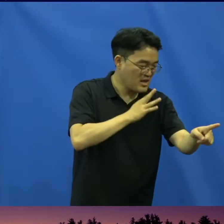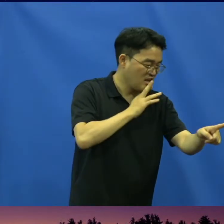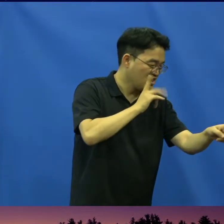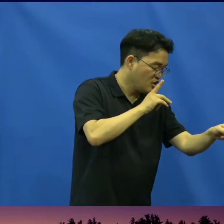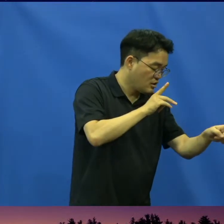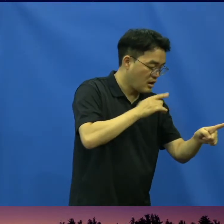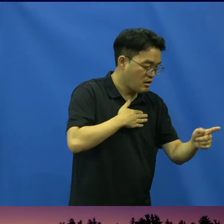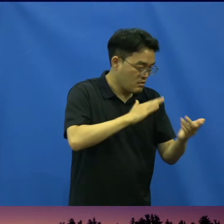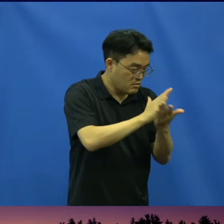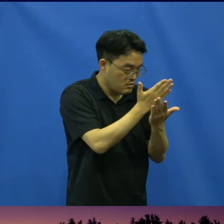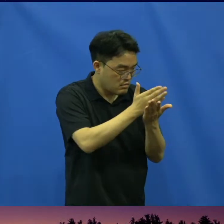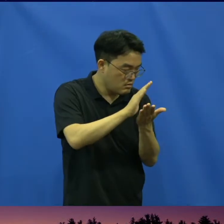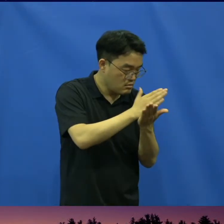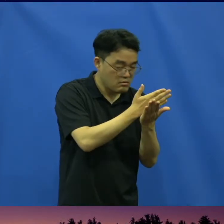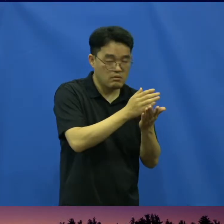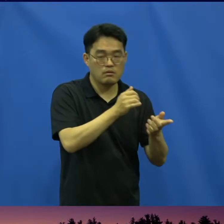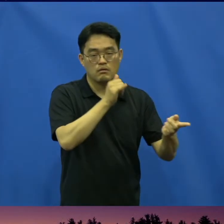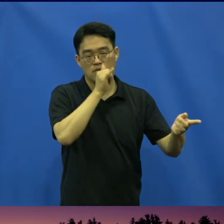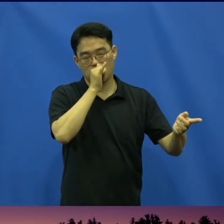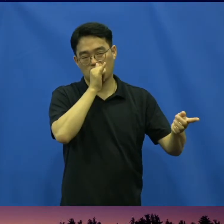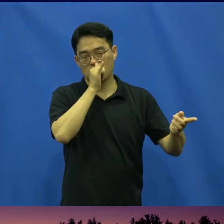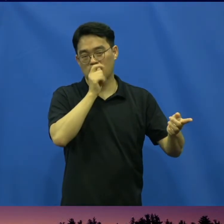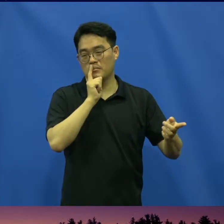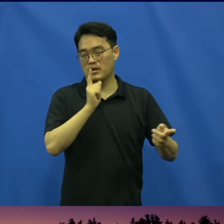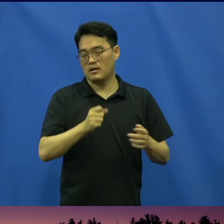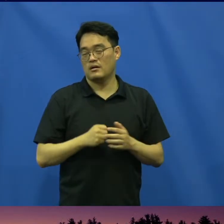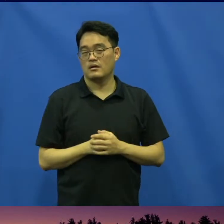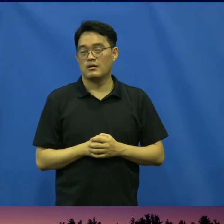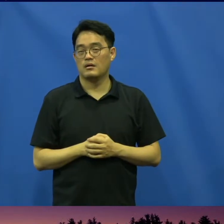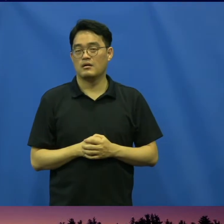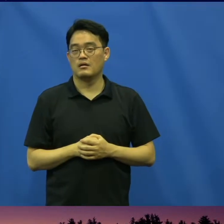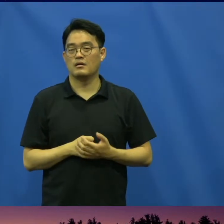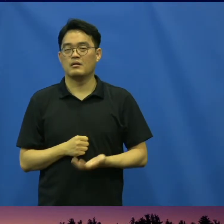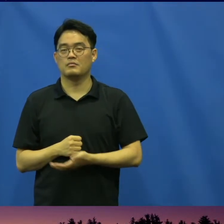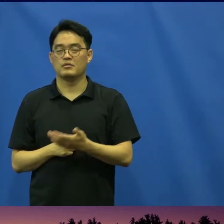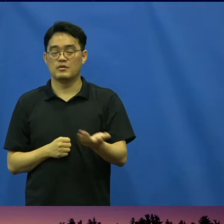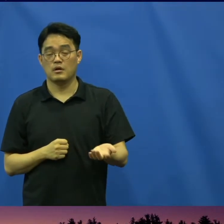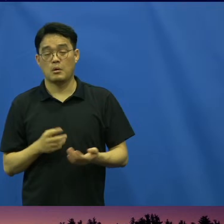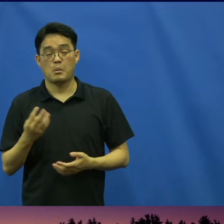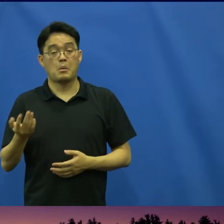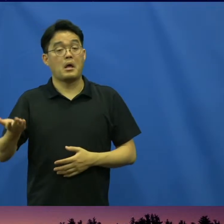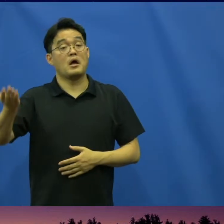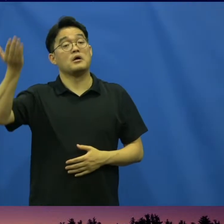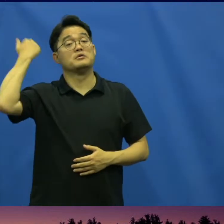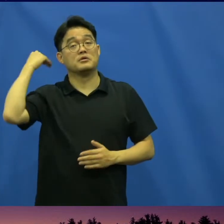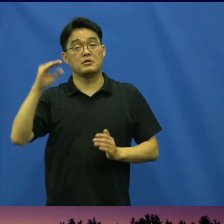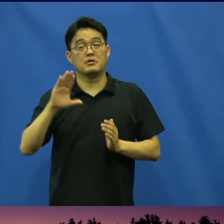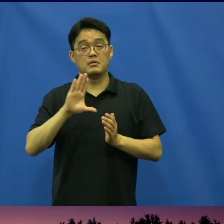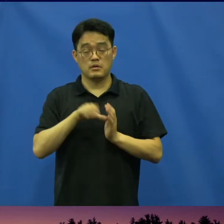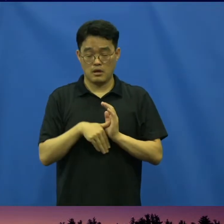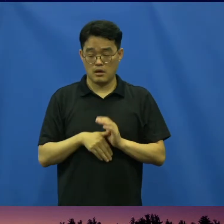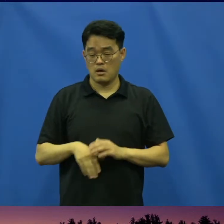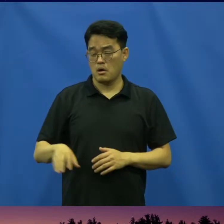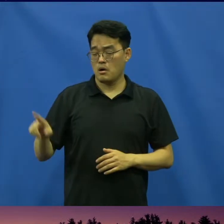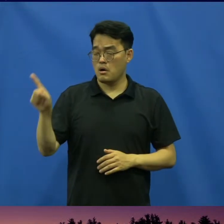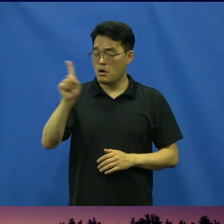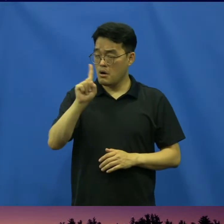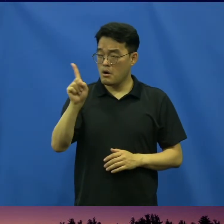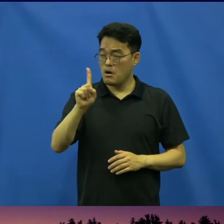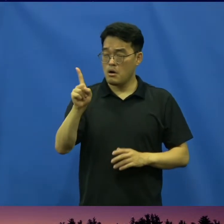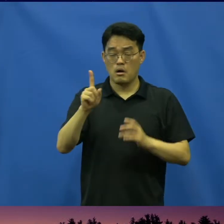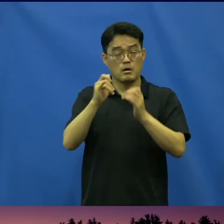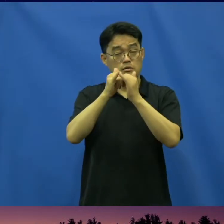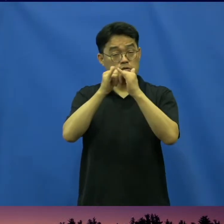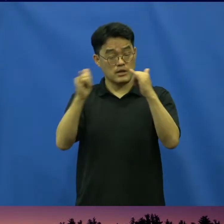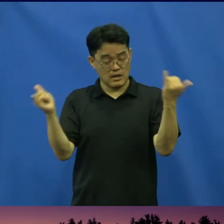오래전에 이런 미네르바라고 하는 사람, 정체불명의 사람의 경제 문제에 대한 글들을 인터넷에 올리면 한국 전체가 경제 전국을